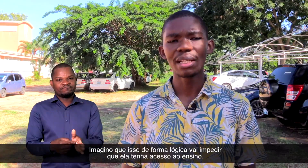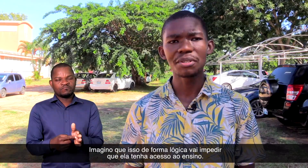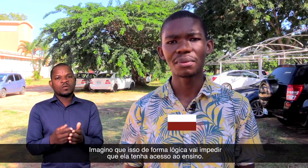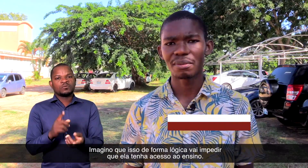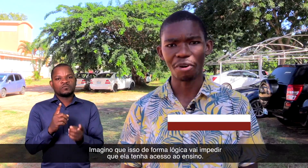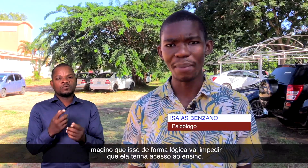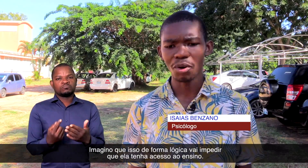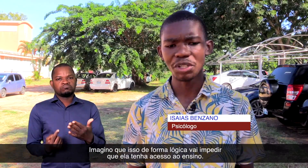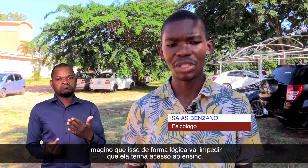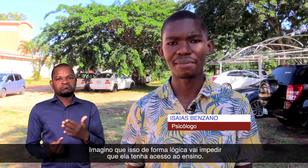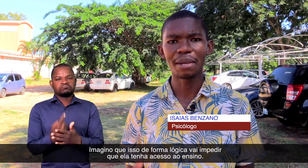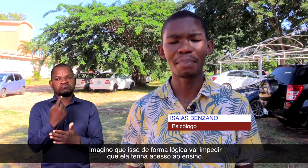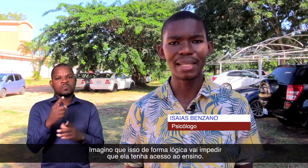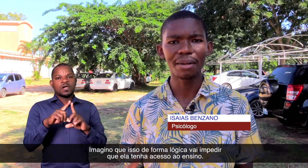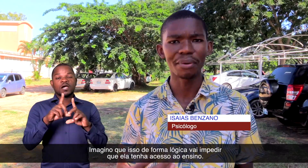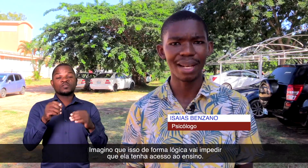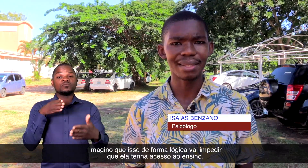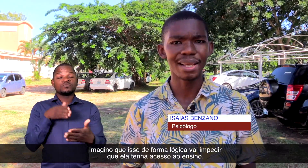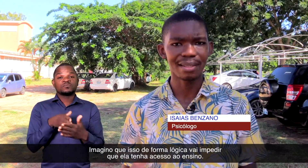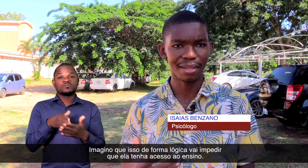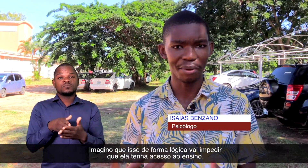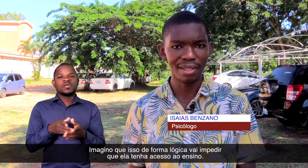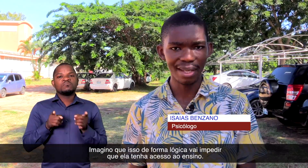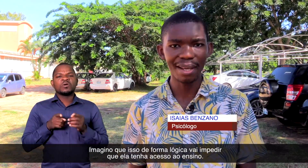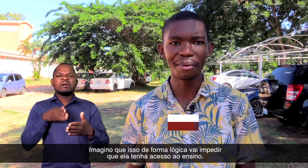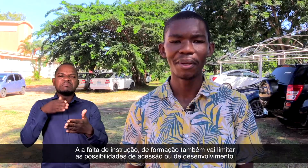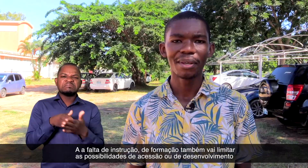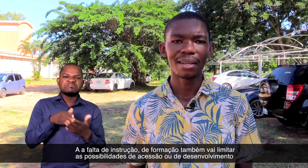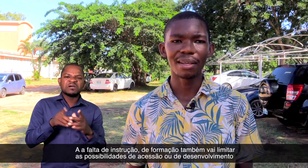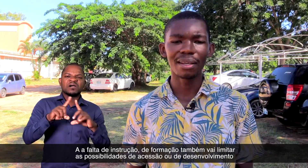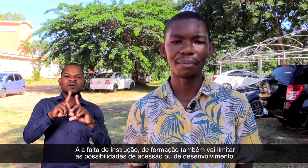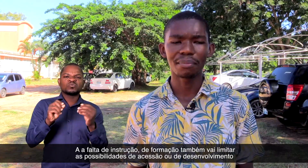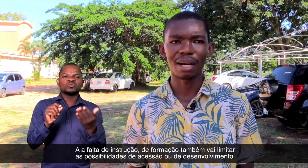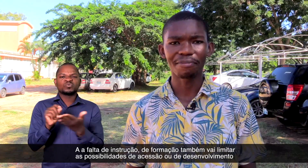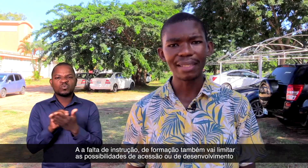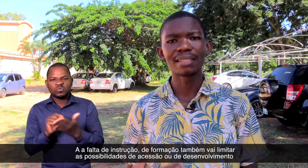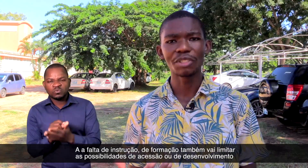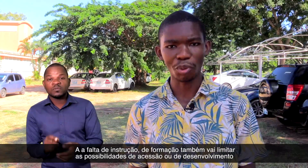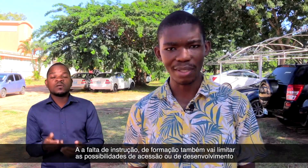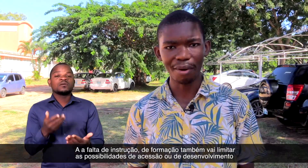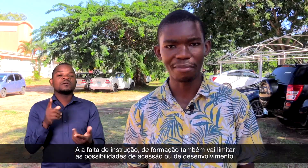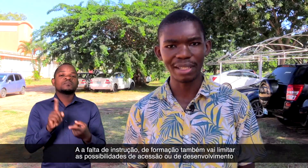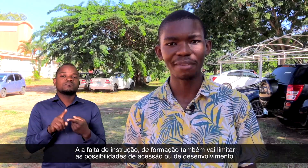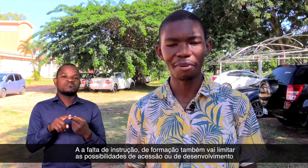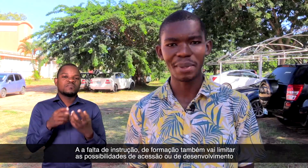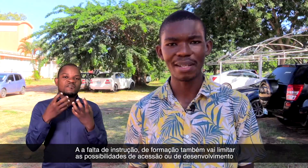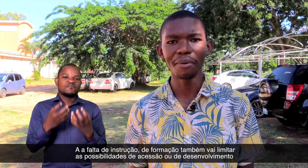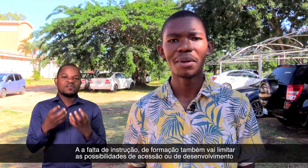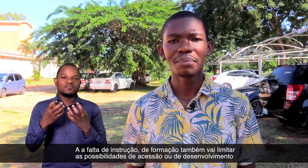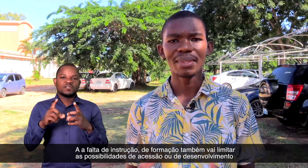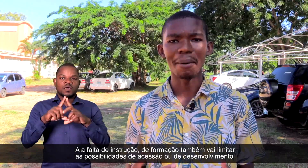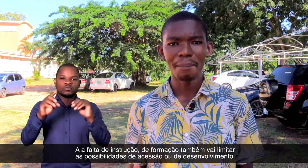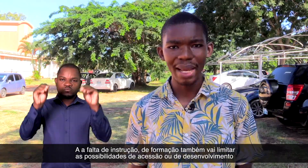Imagino que isto, de forma lógica, vai impedir com que ela tenha acesso ao ensino, e a falta de instrução, a falta de